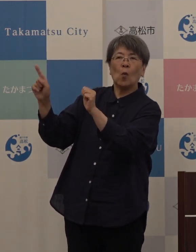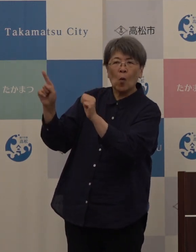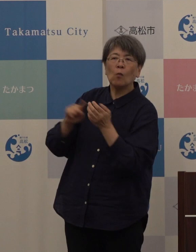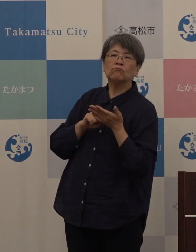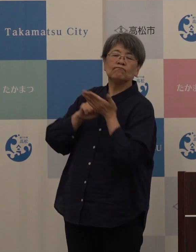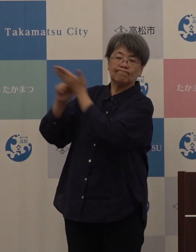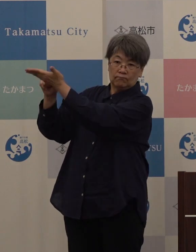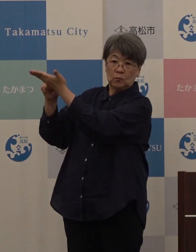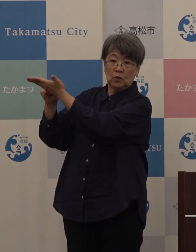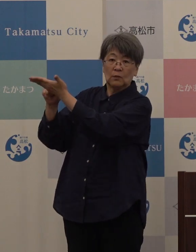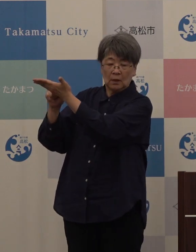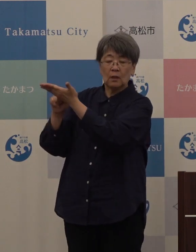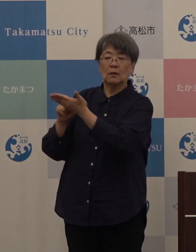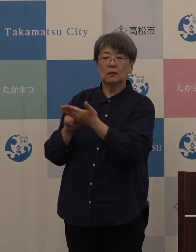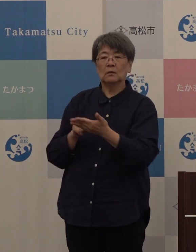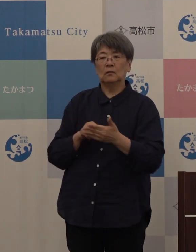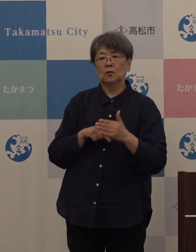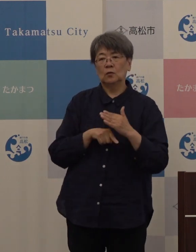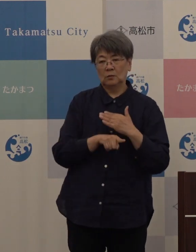ます。